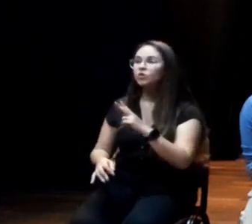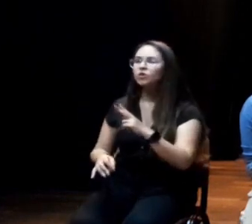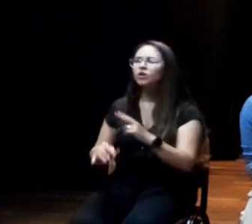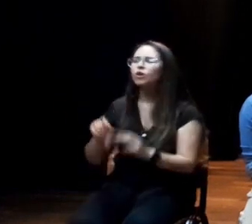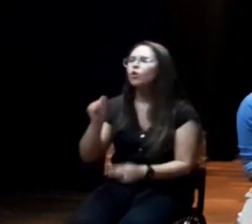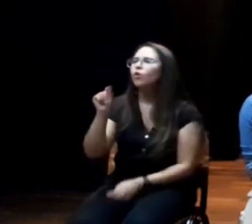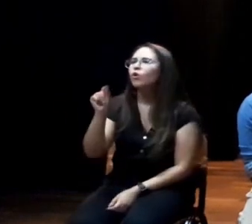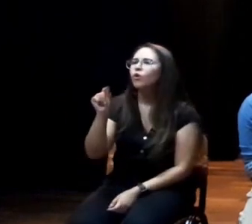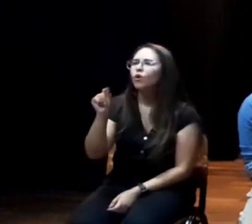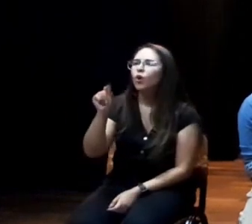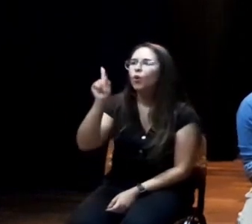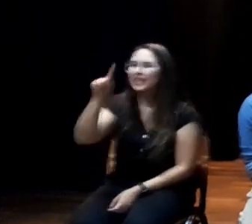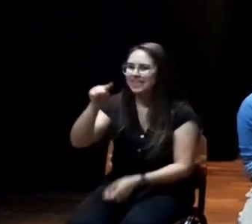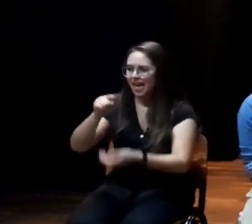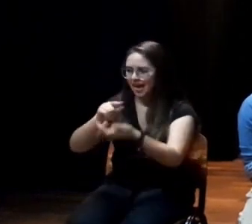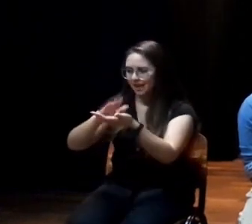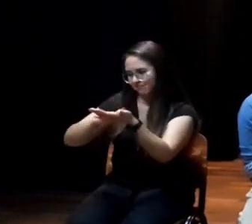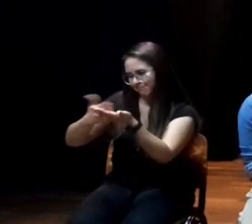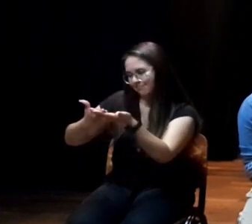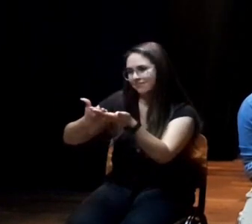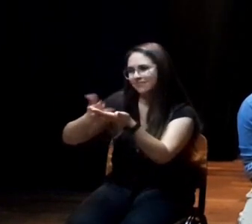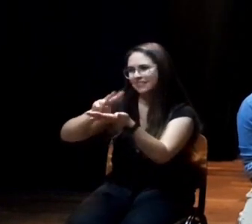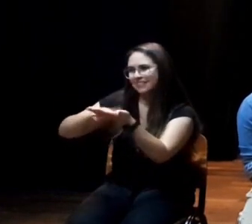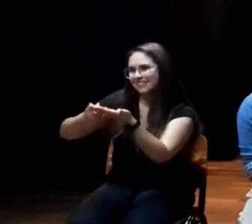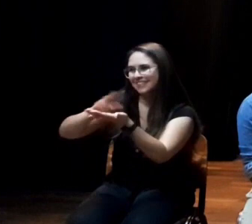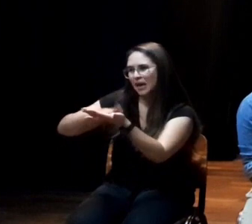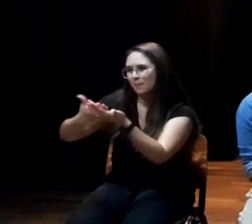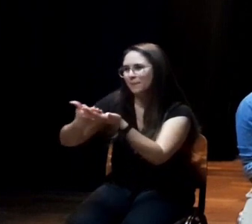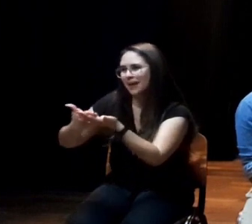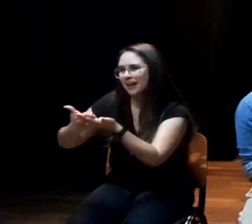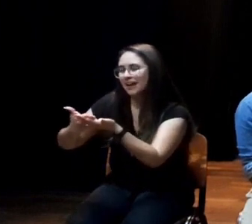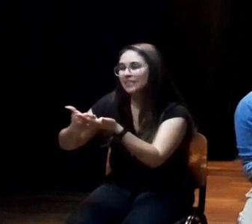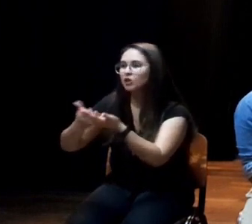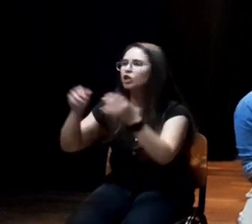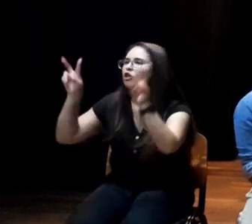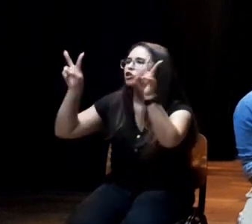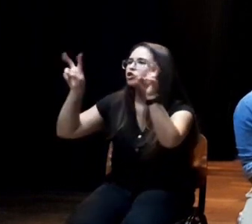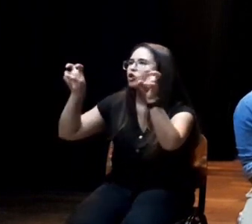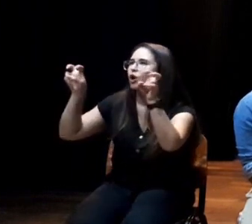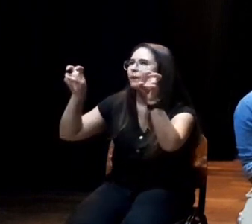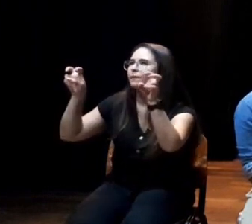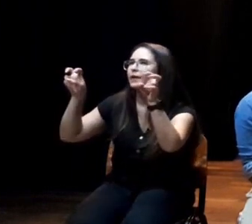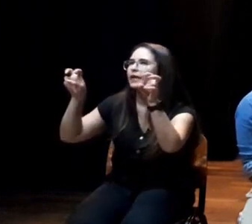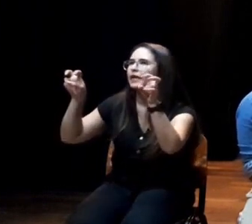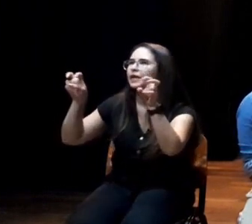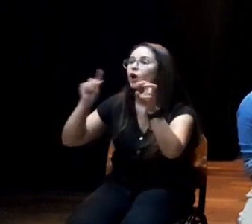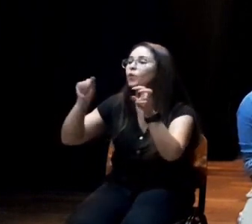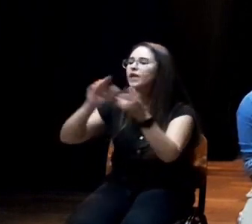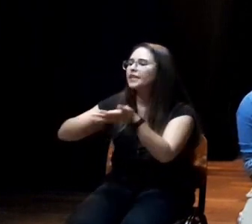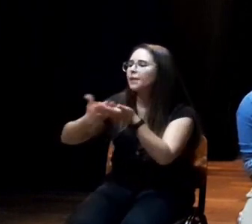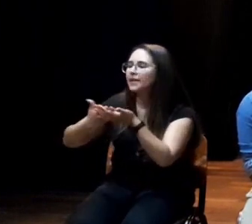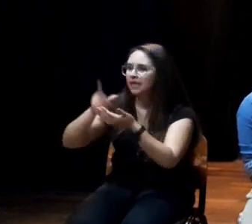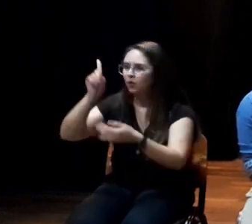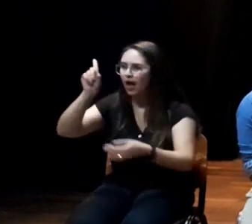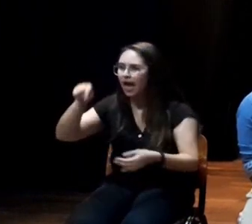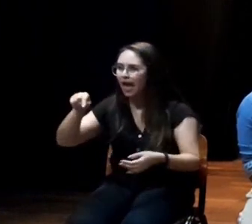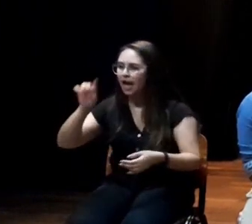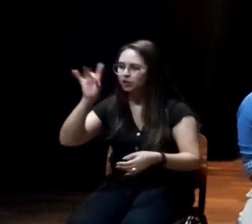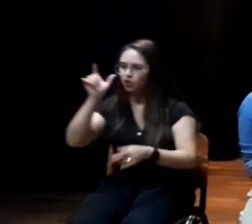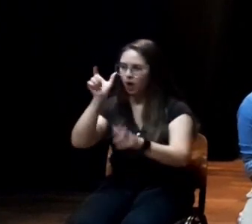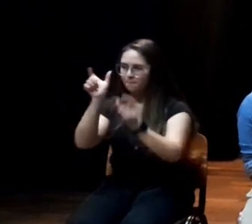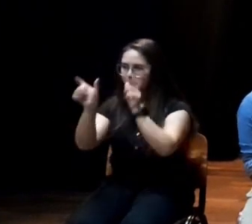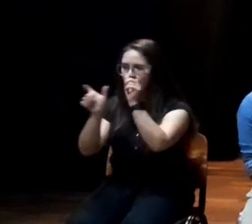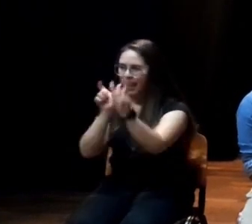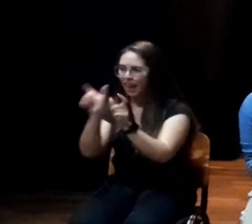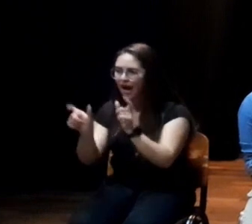que era traduzido, agora interpretado, conhecendo melhor, né? Sobre o que era interpretado, se era só as